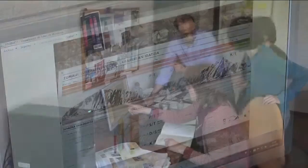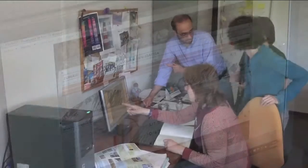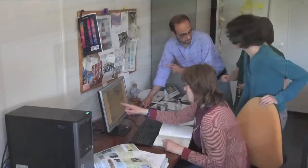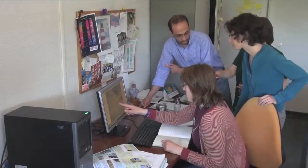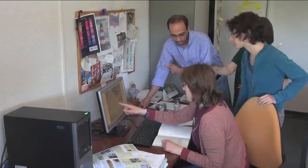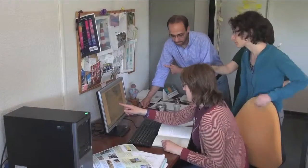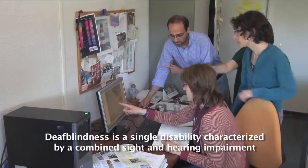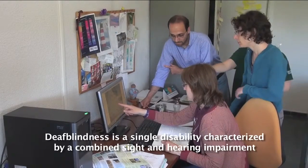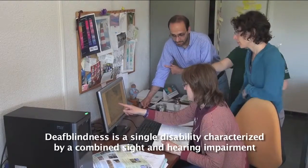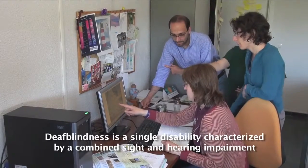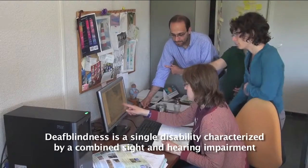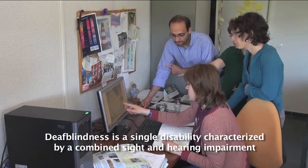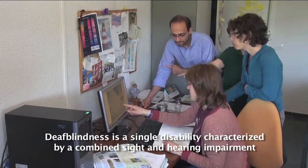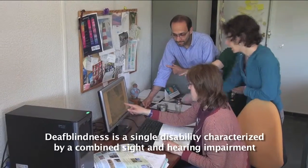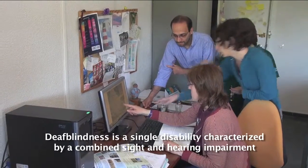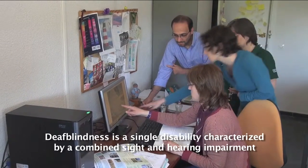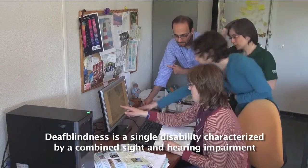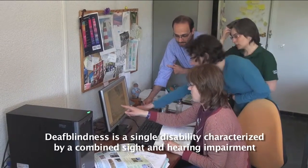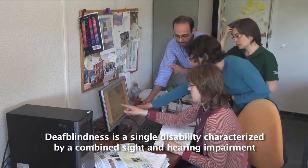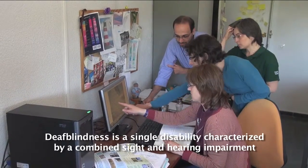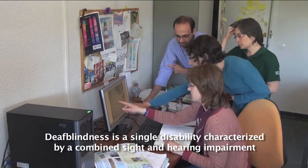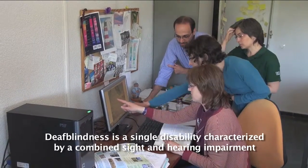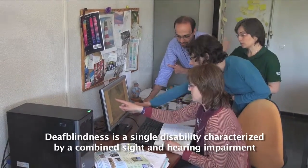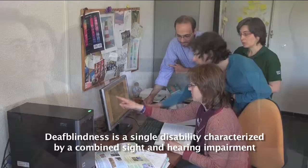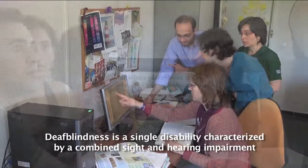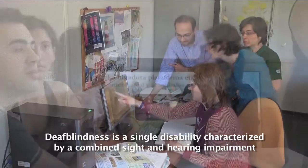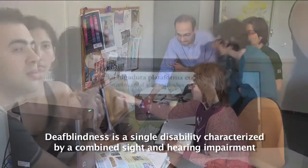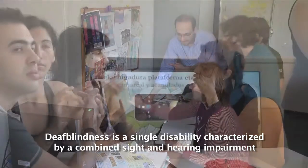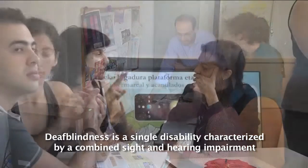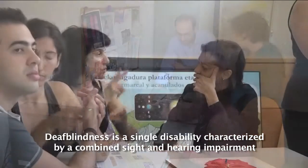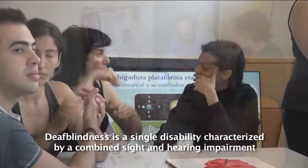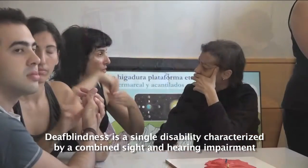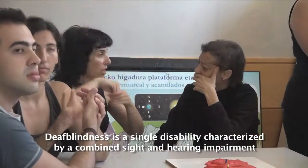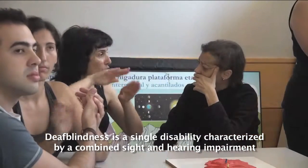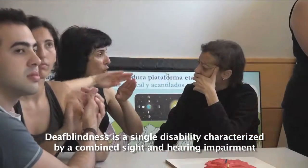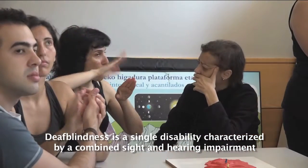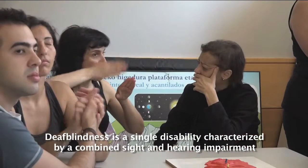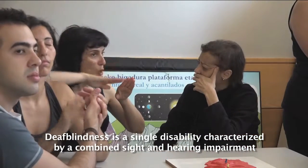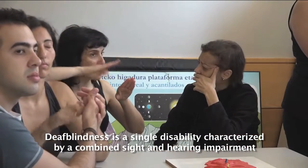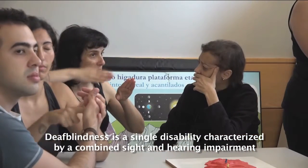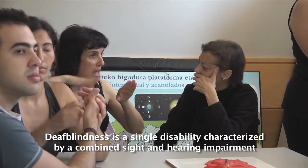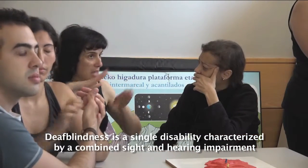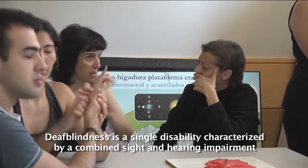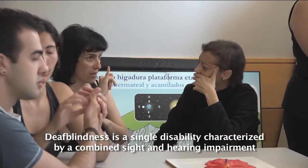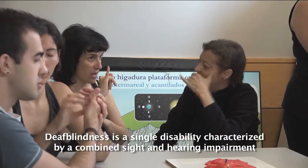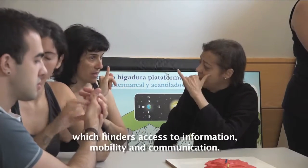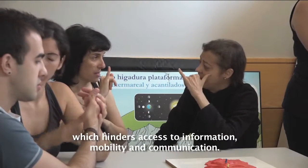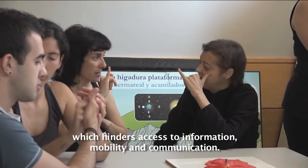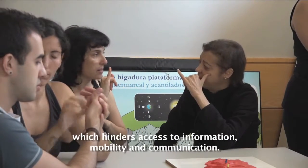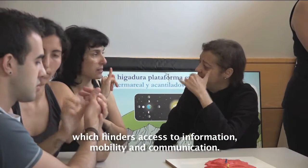La sordoceguera es una discapacidad única que se caracteriza por un deterioro combinado de la vista y el oído que dificulta